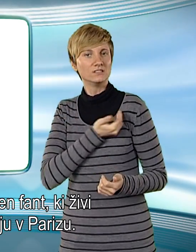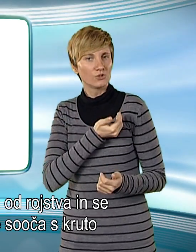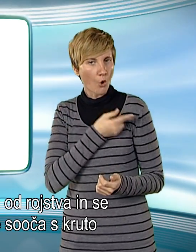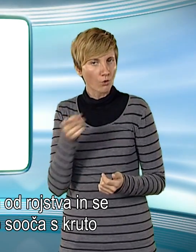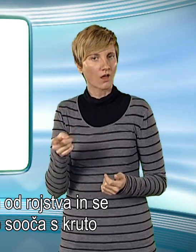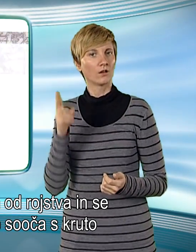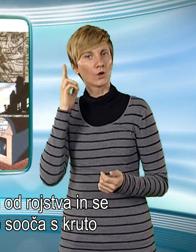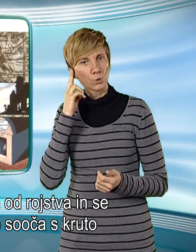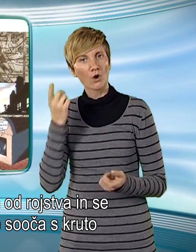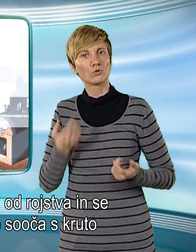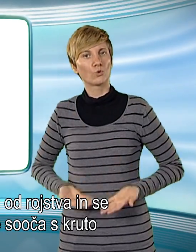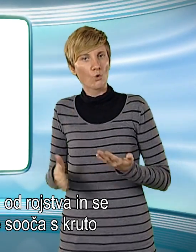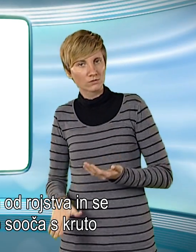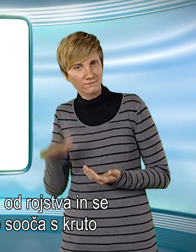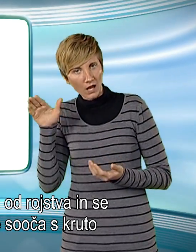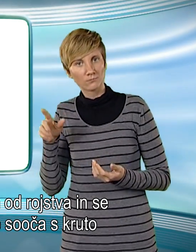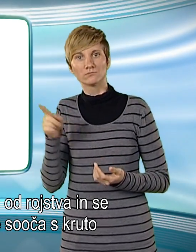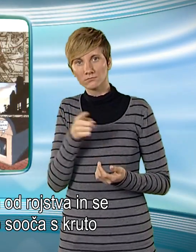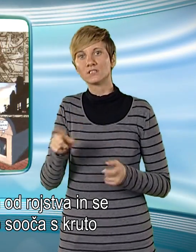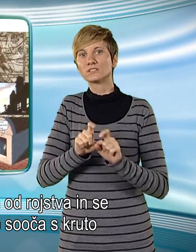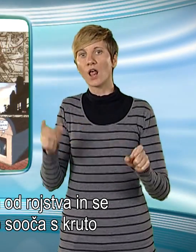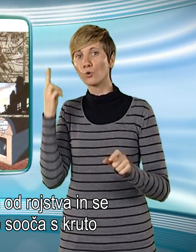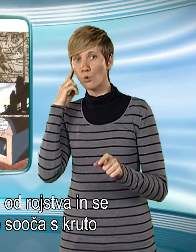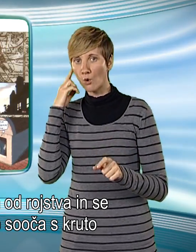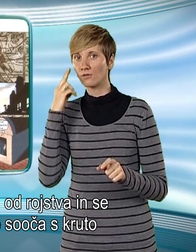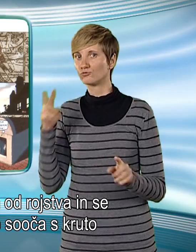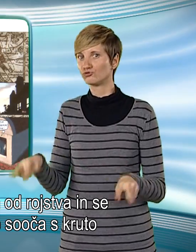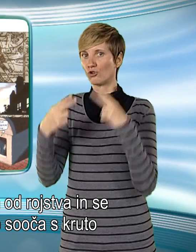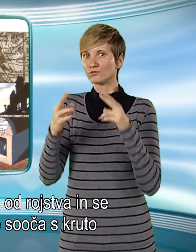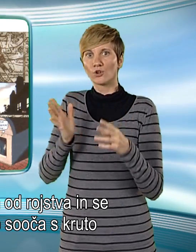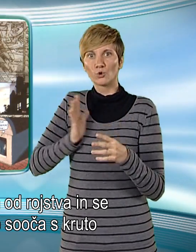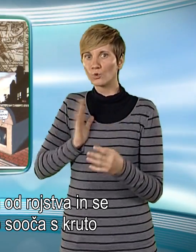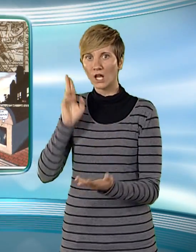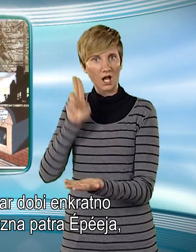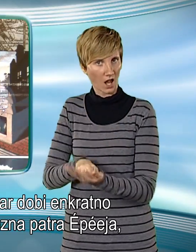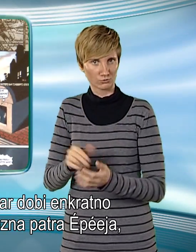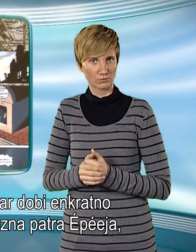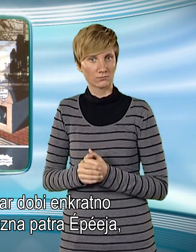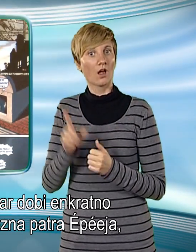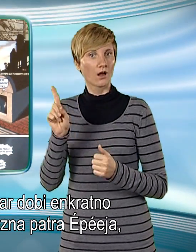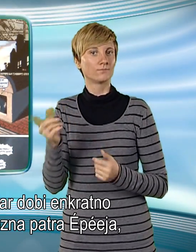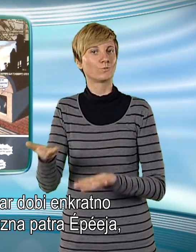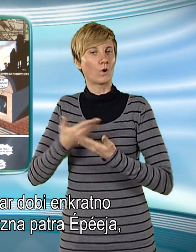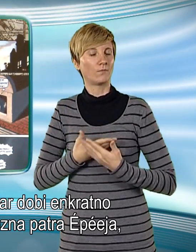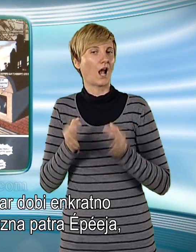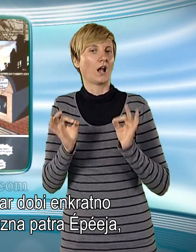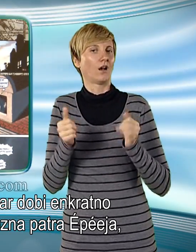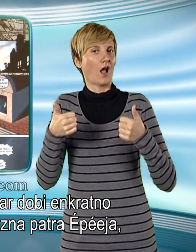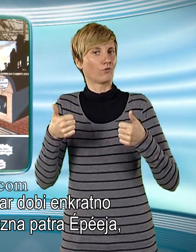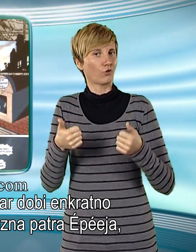Je sirota in gluh od rojstva in se zaradi gluhote sooča s kruto dejanskostjo, vendar dobi enkratno priložnost, da spozna